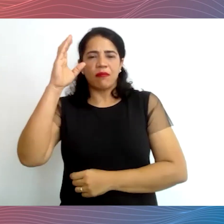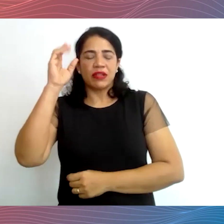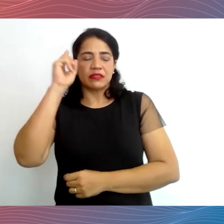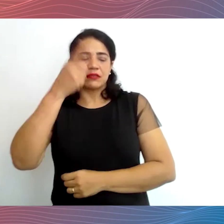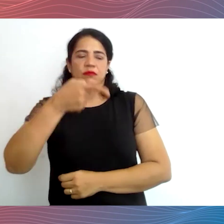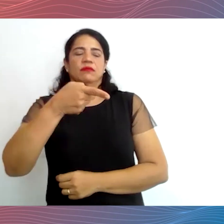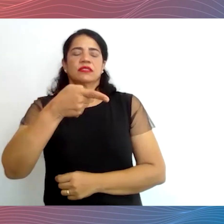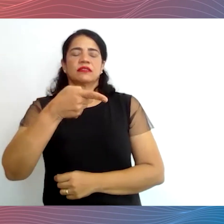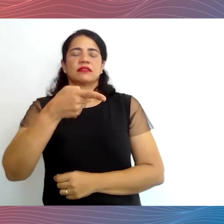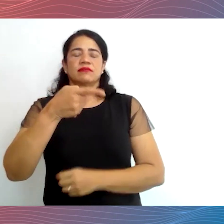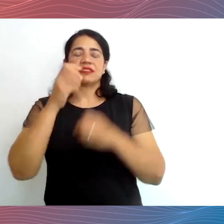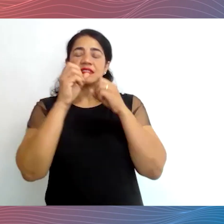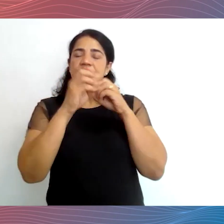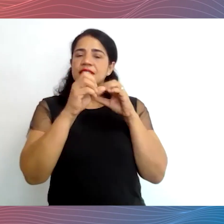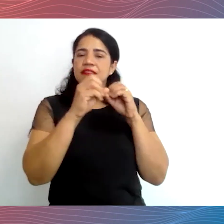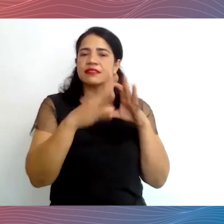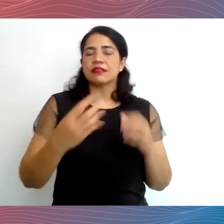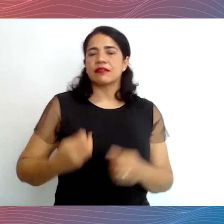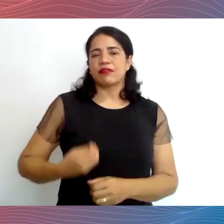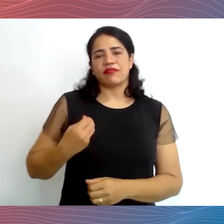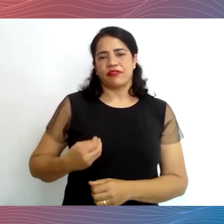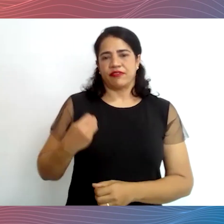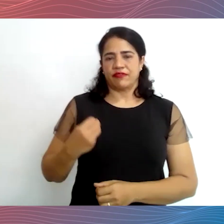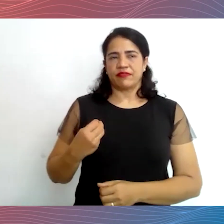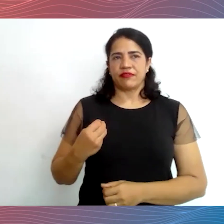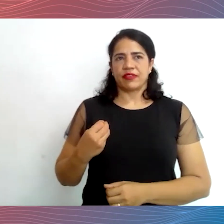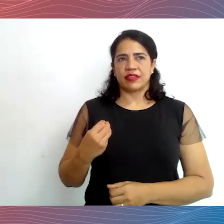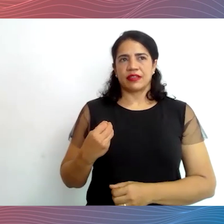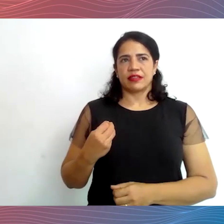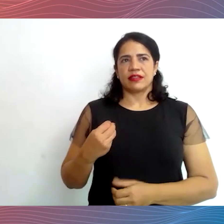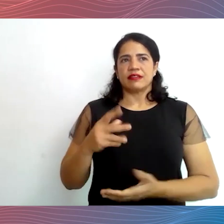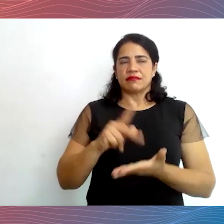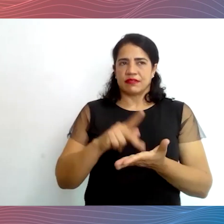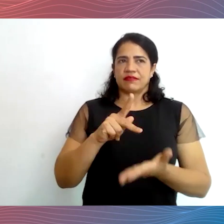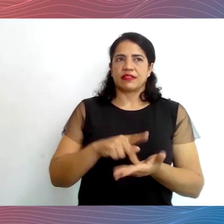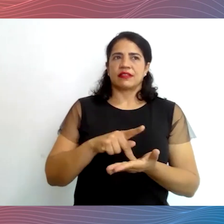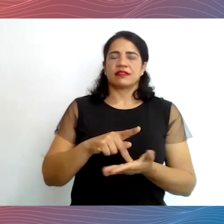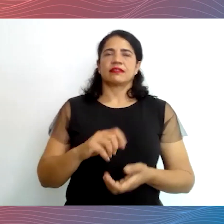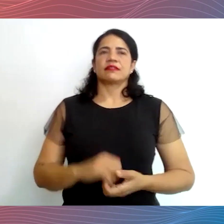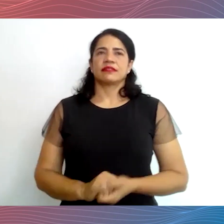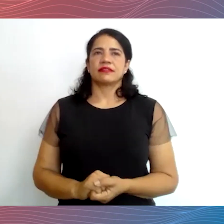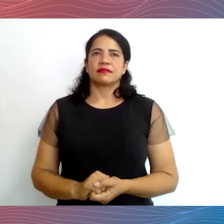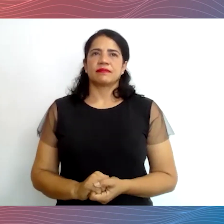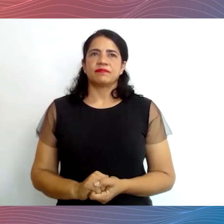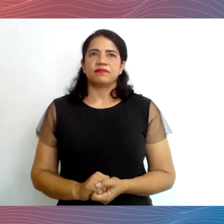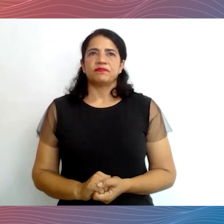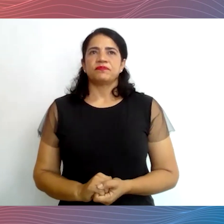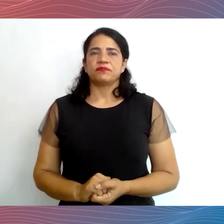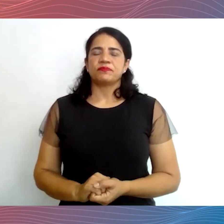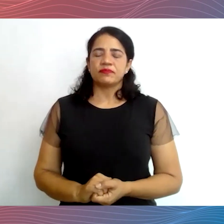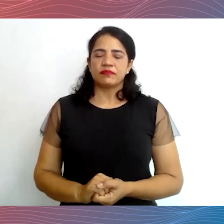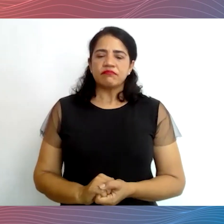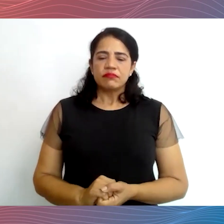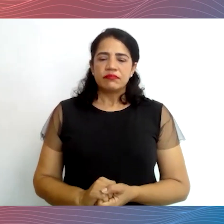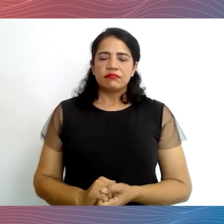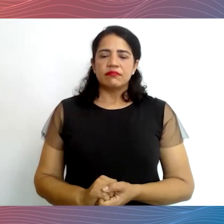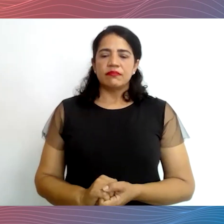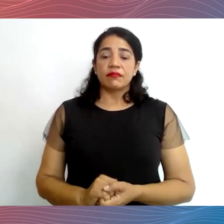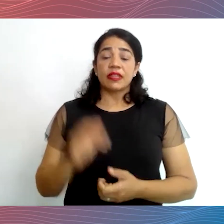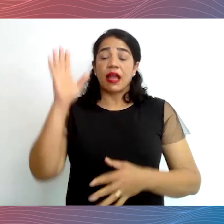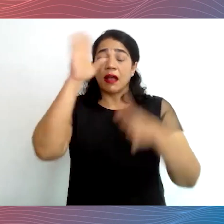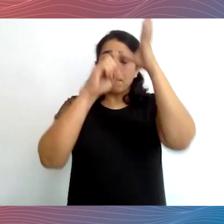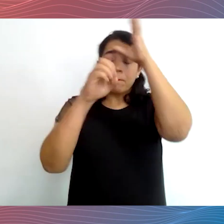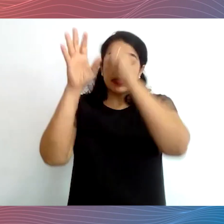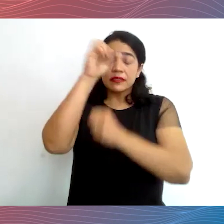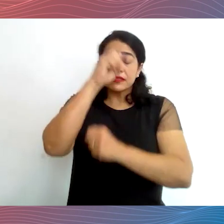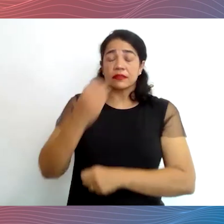Estamos aprendendo a Cristo, segundo é a verdade ou realidade em Jesus, tá? Vocês estão vendo isso aqui no versículo,